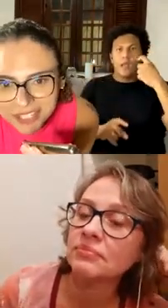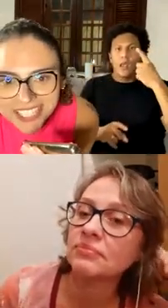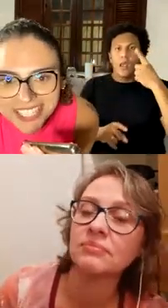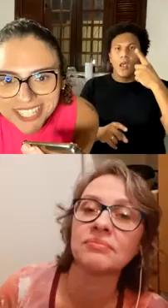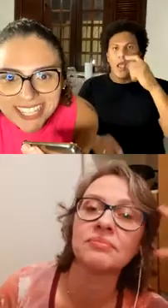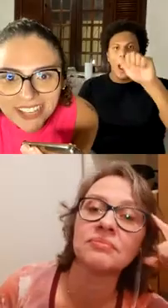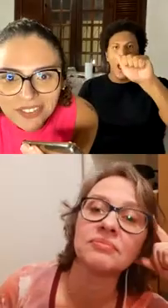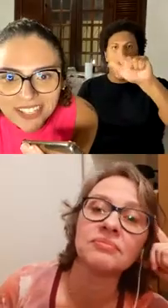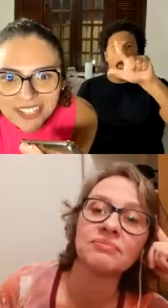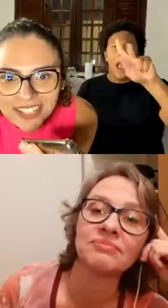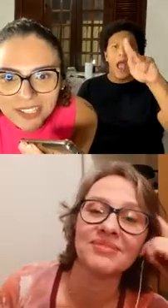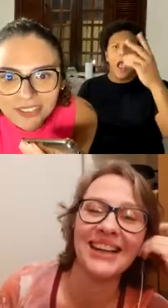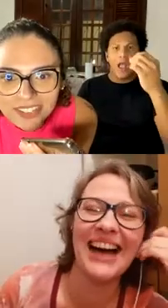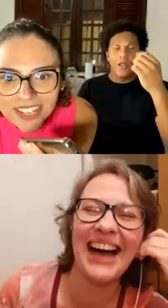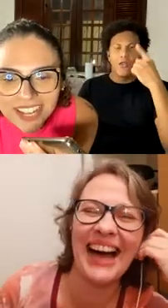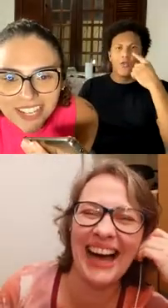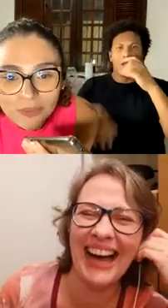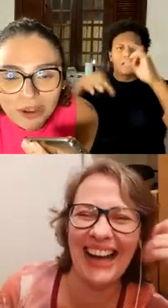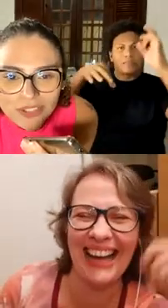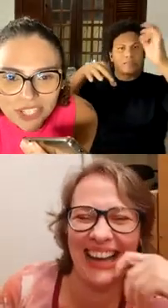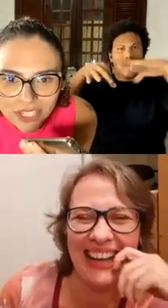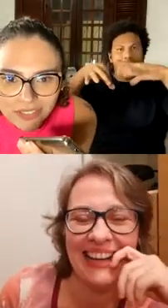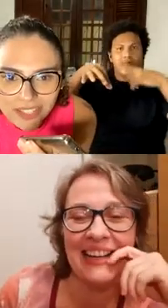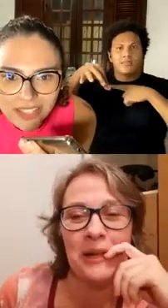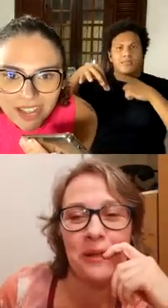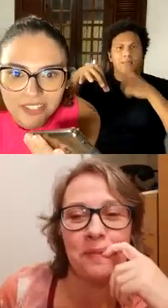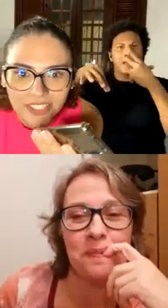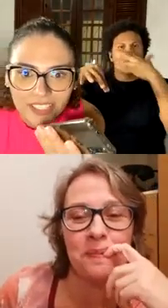da vagina sai infecção e o mau